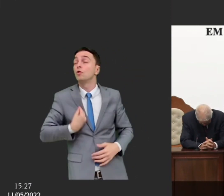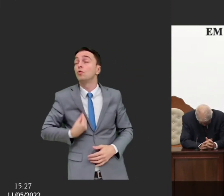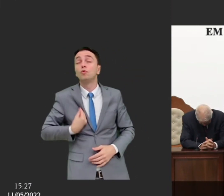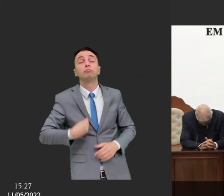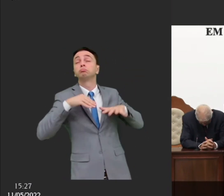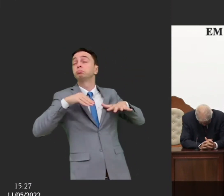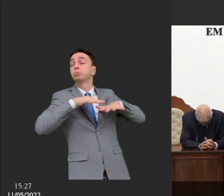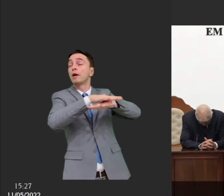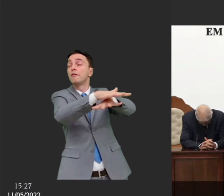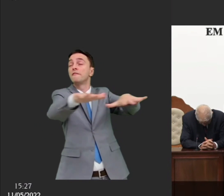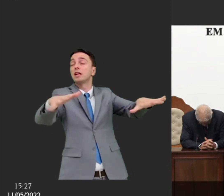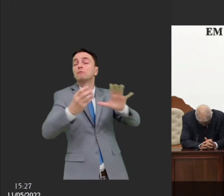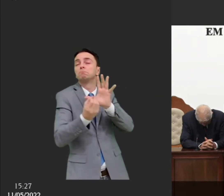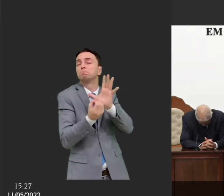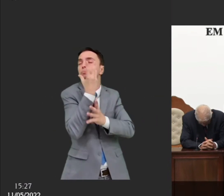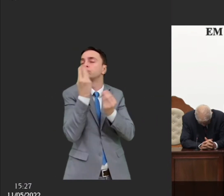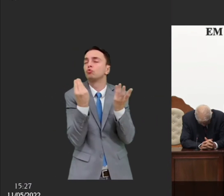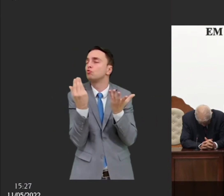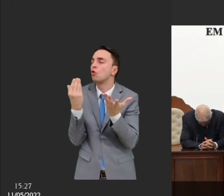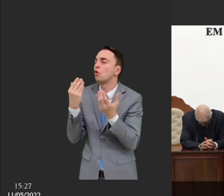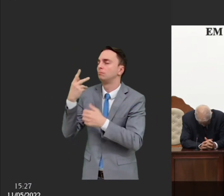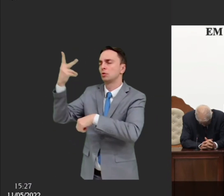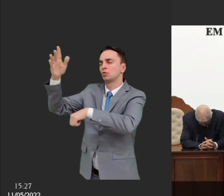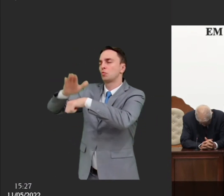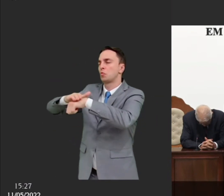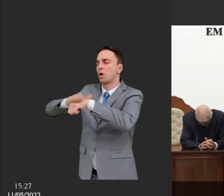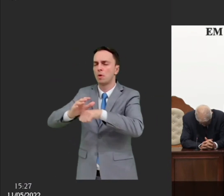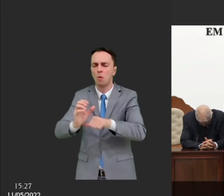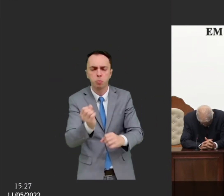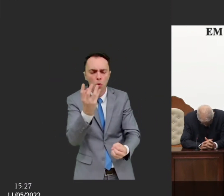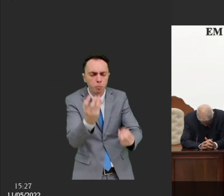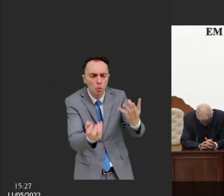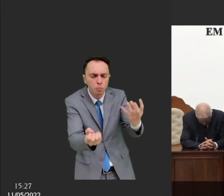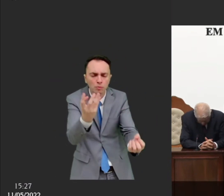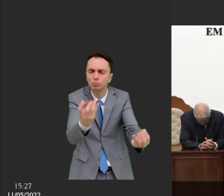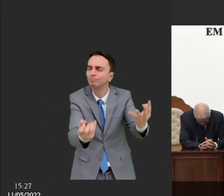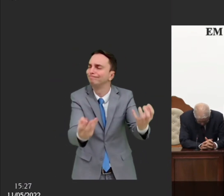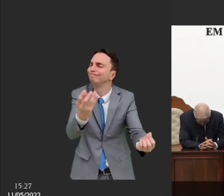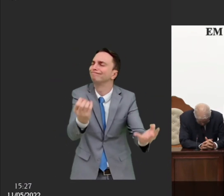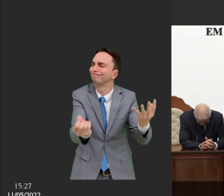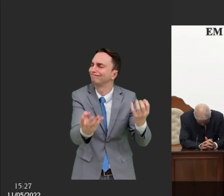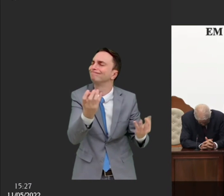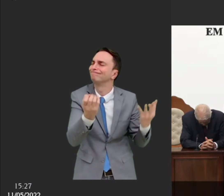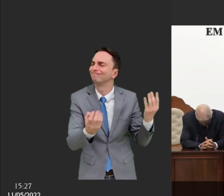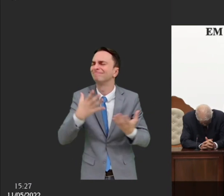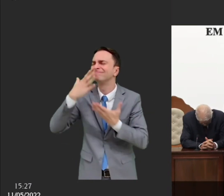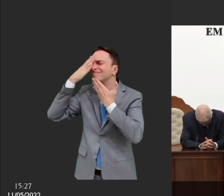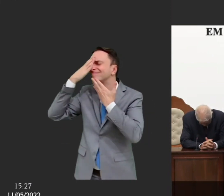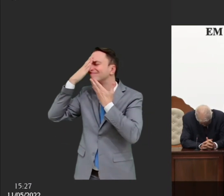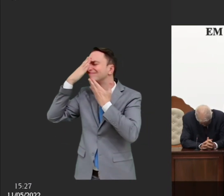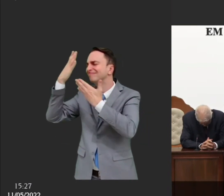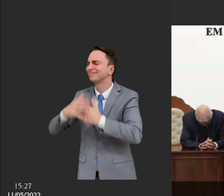Todo-Poderoso. Neste momento, Senhor, elevamos a nossa oração para dizer de toda a nossa alma: aleluia. Nós te